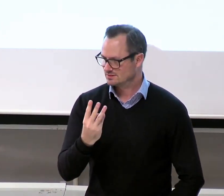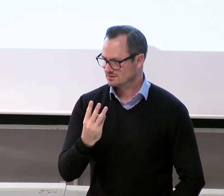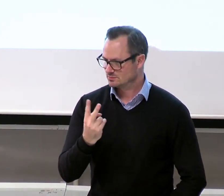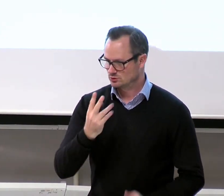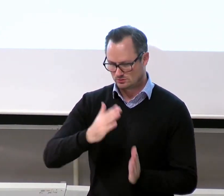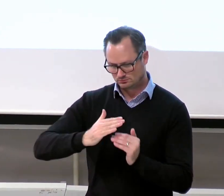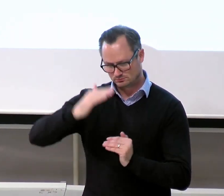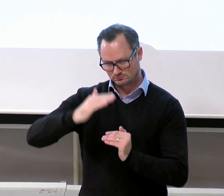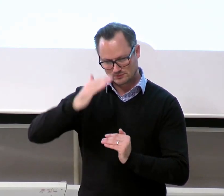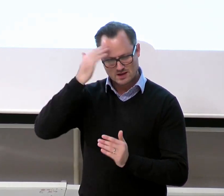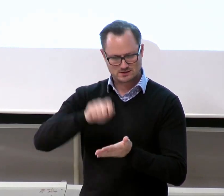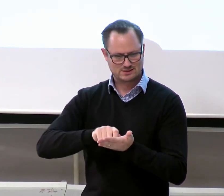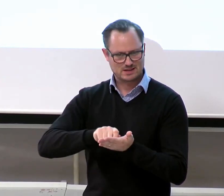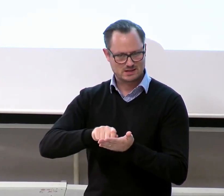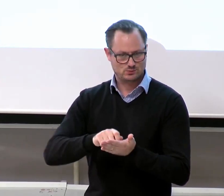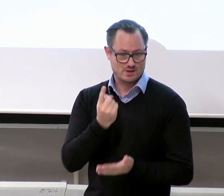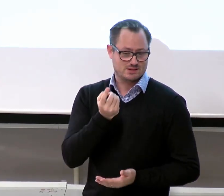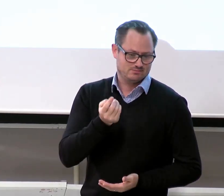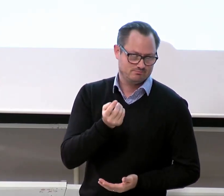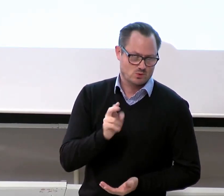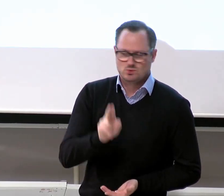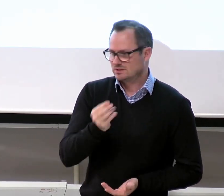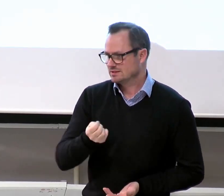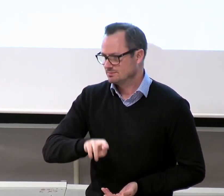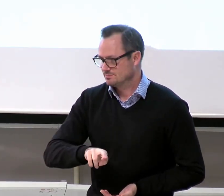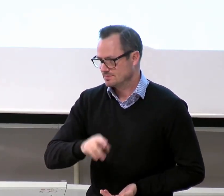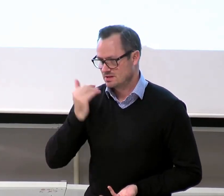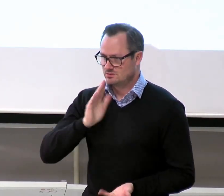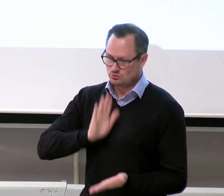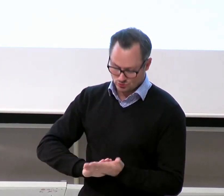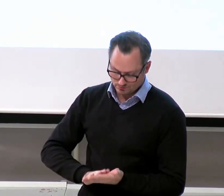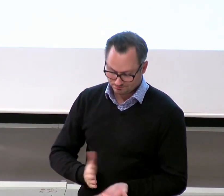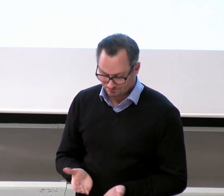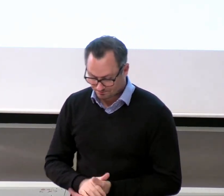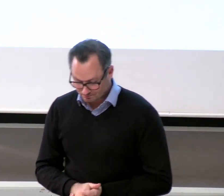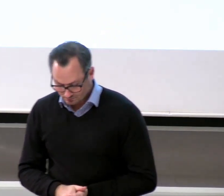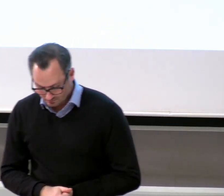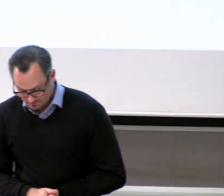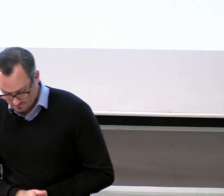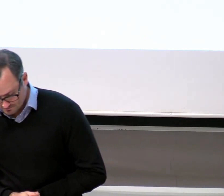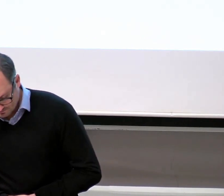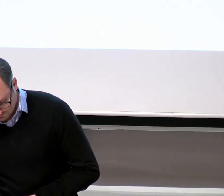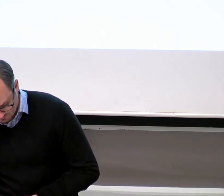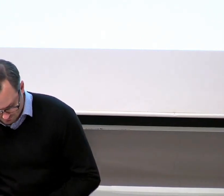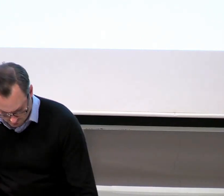nivå 3, då är det lämpligt att gå in ungefär på den nivån, nivå 4 till exempel. Så där ser man en direkt